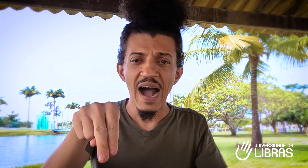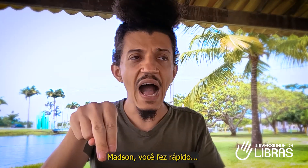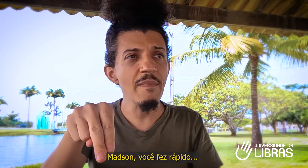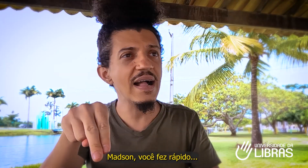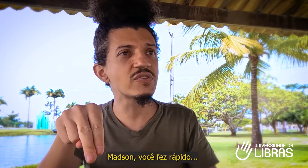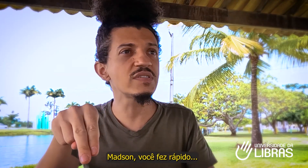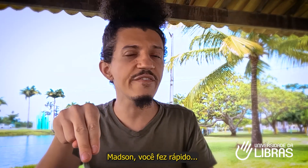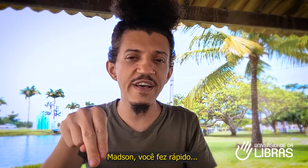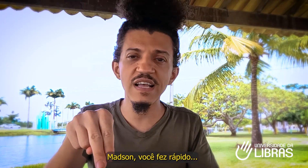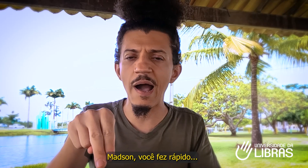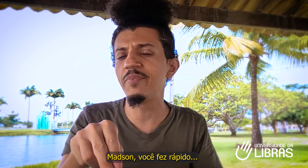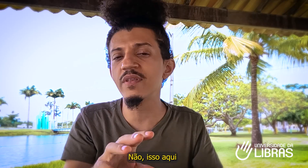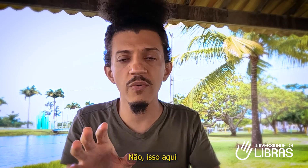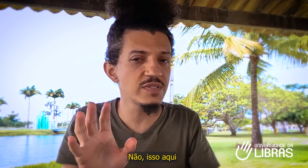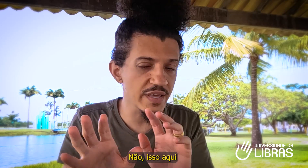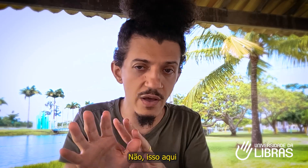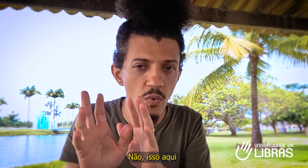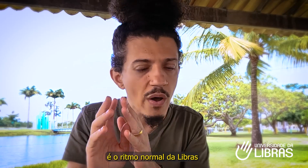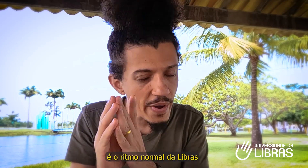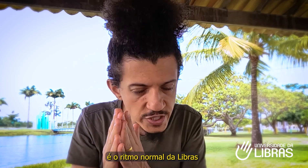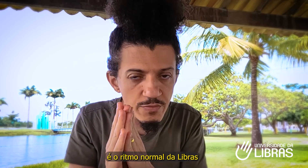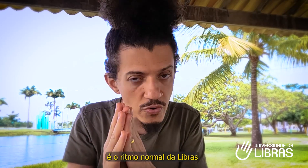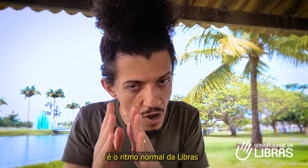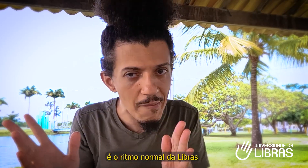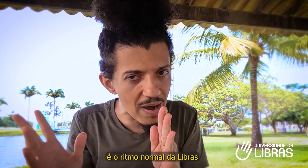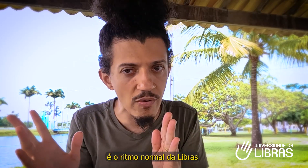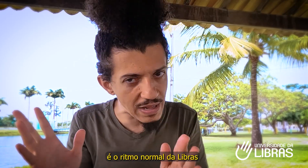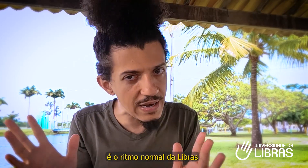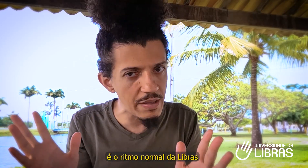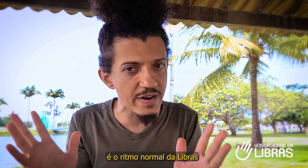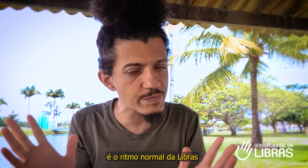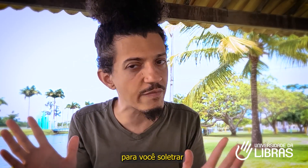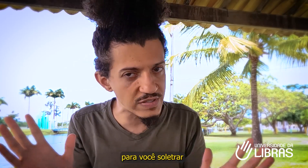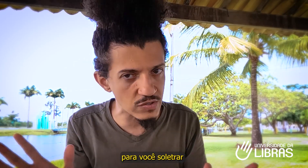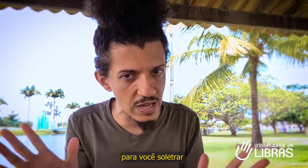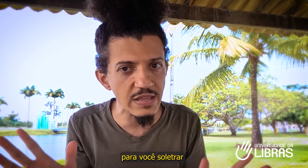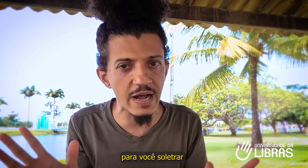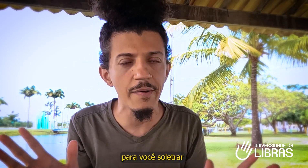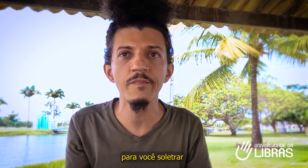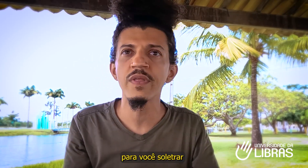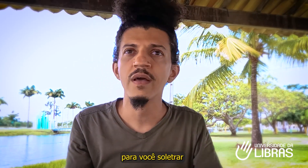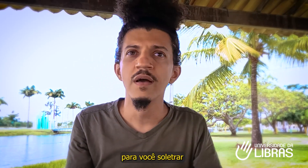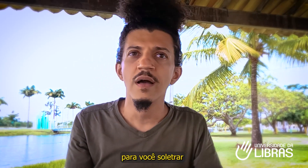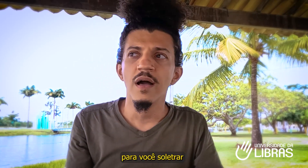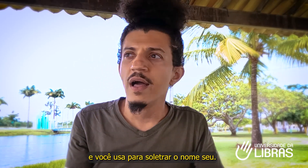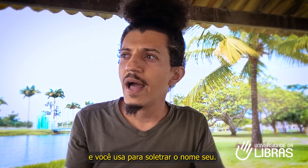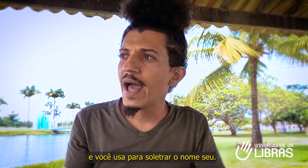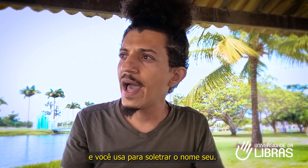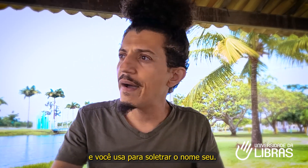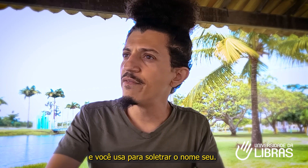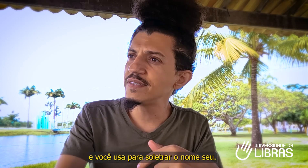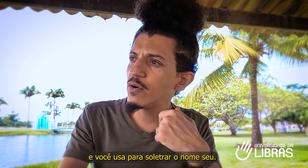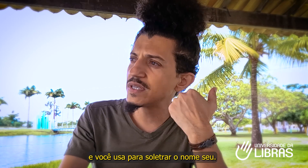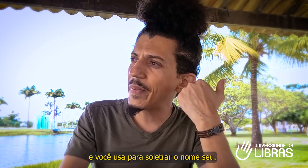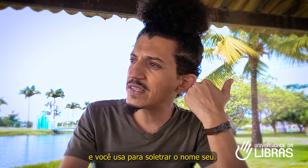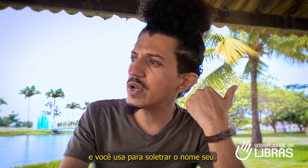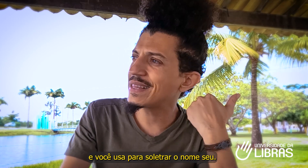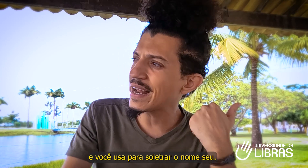Ah, Madison, você fez rápido. Não, isso aqui é o ritmo normal da Libras para você soletrar. Você usa para